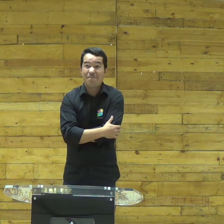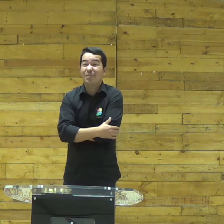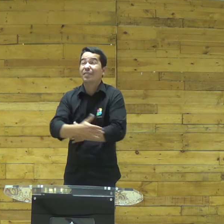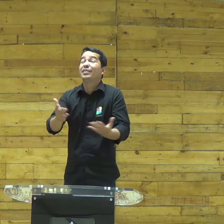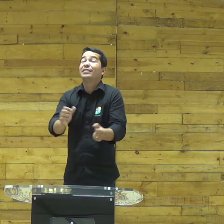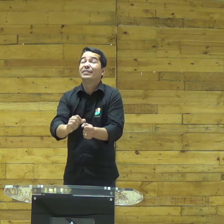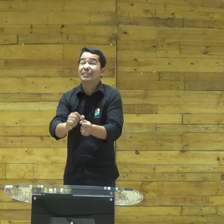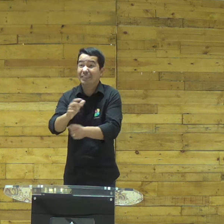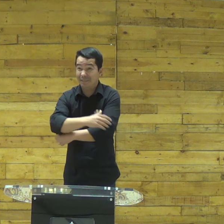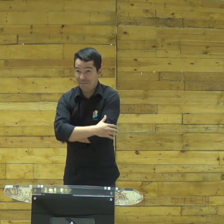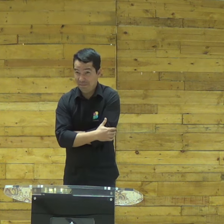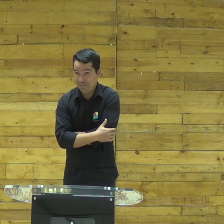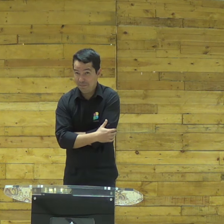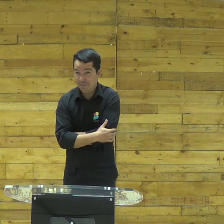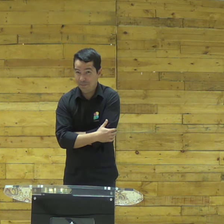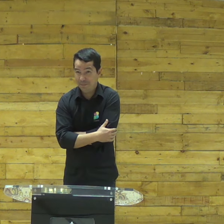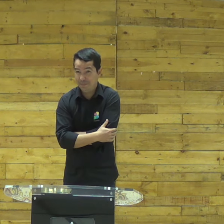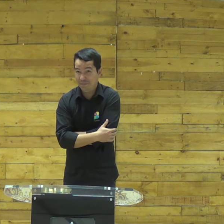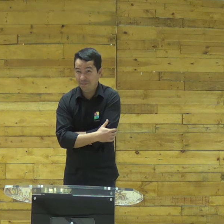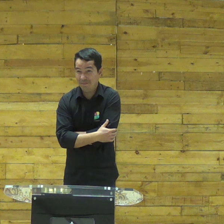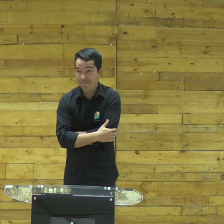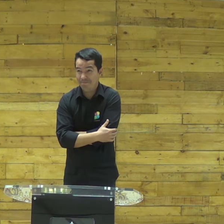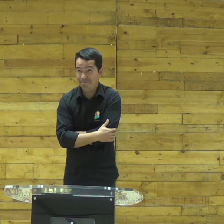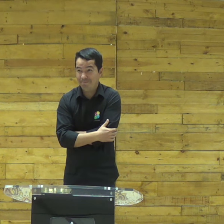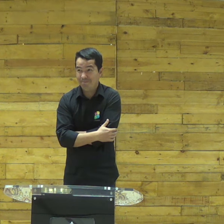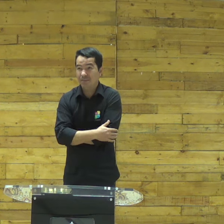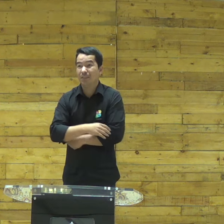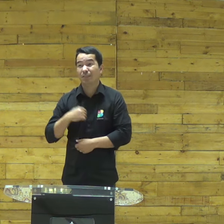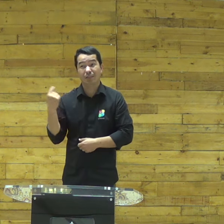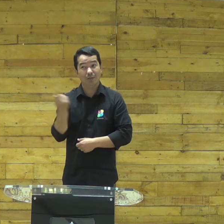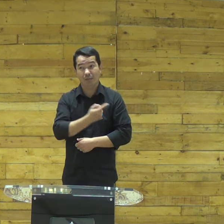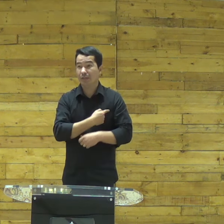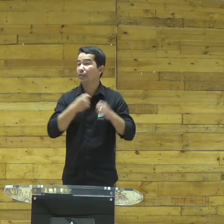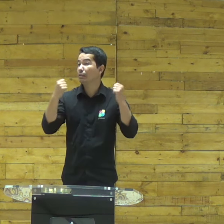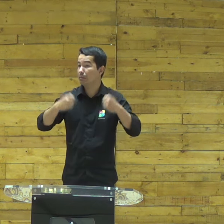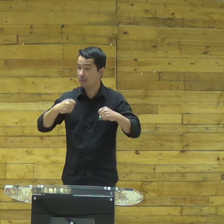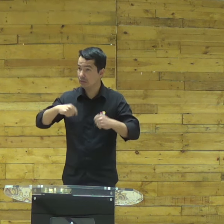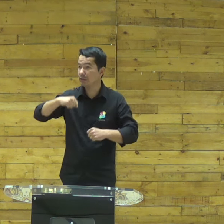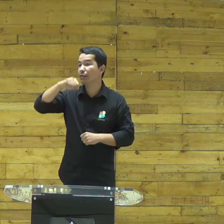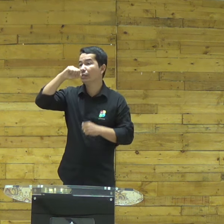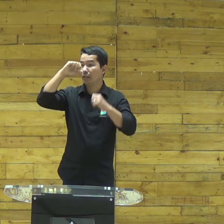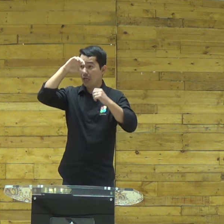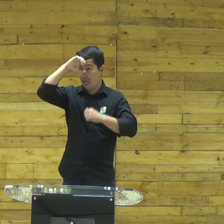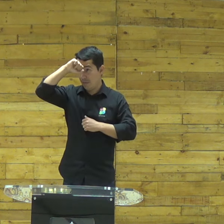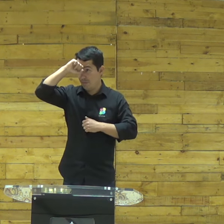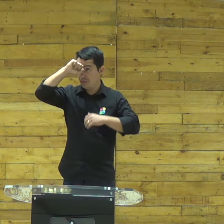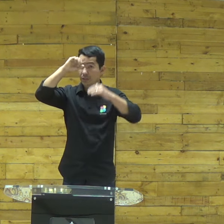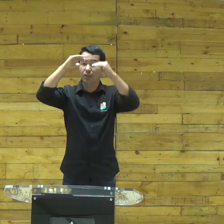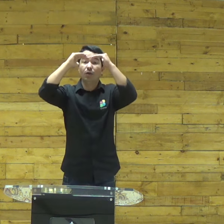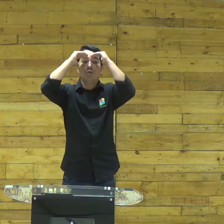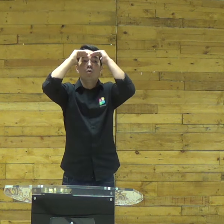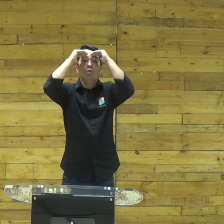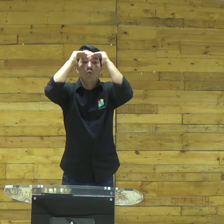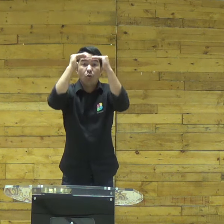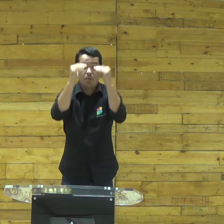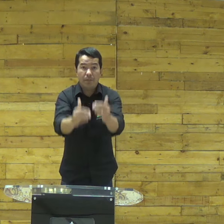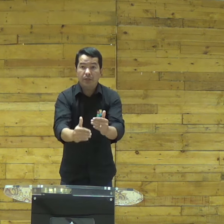fazer que que você vai fazer nós precisamos aprender a